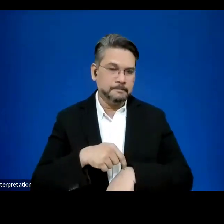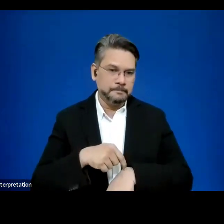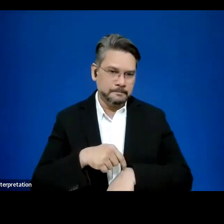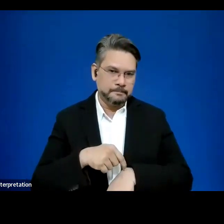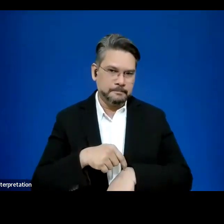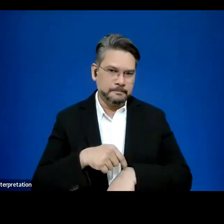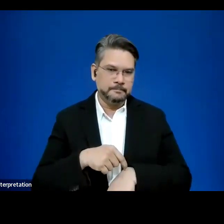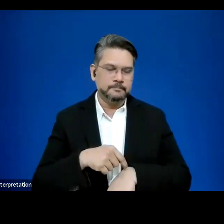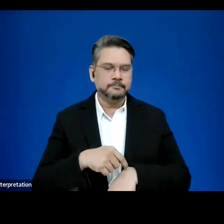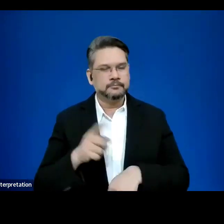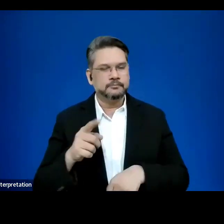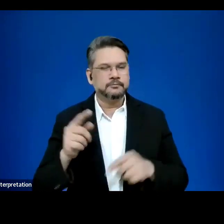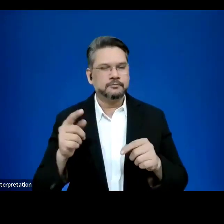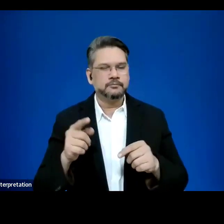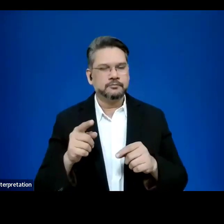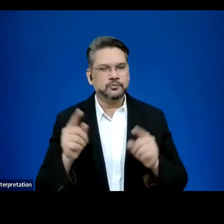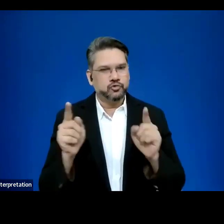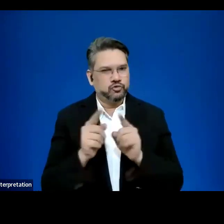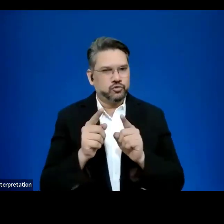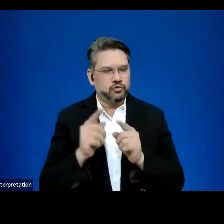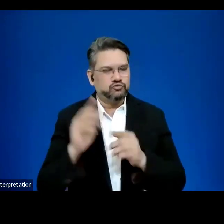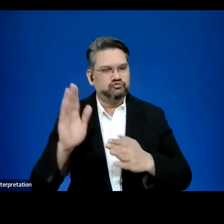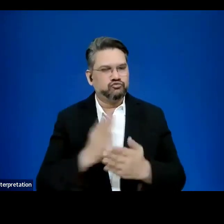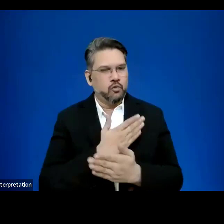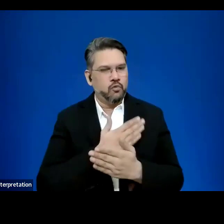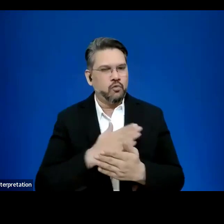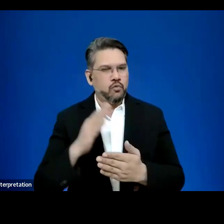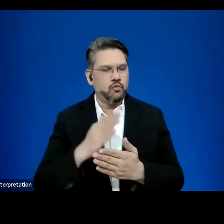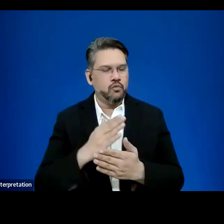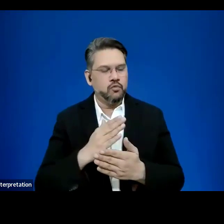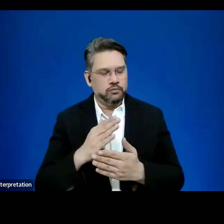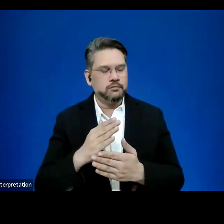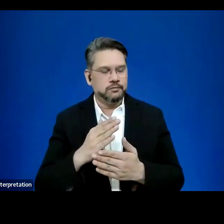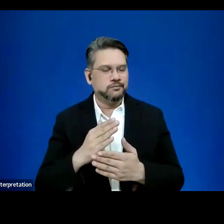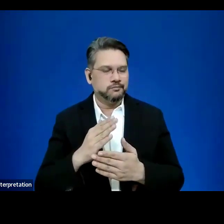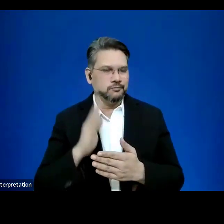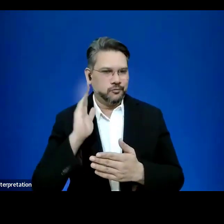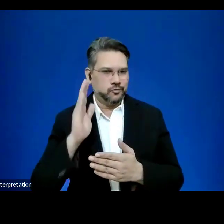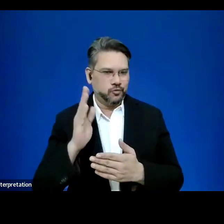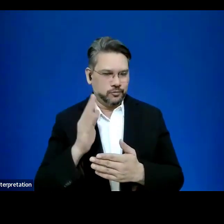好，我现在呢要来结束我们的追思纪念会。